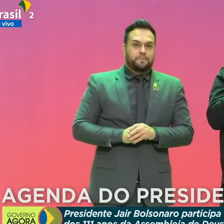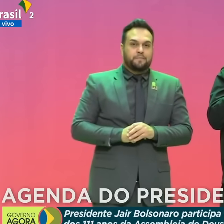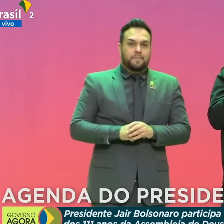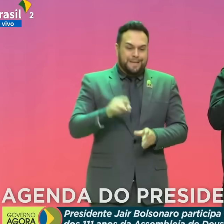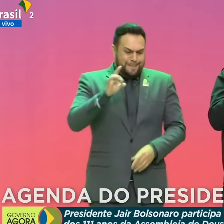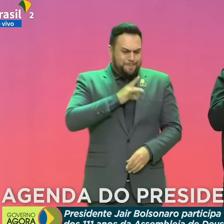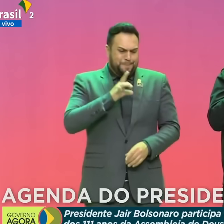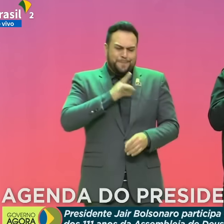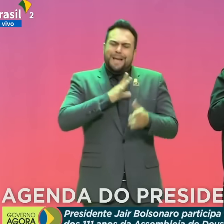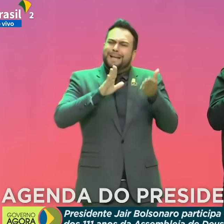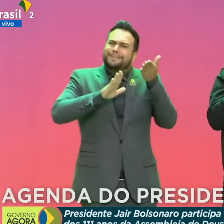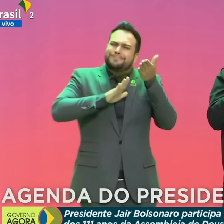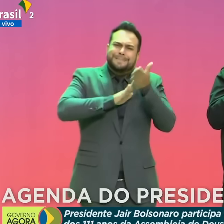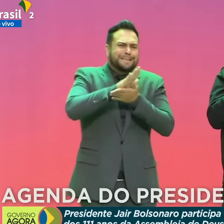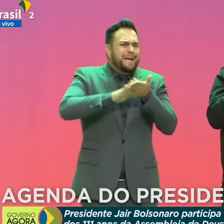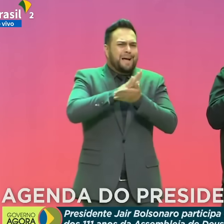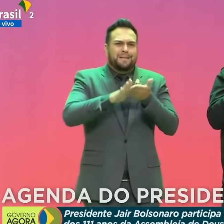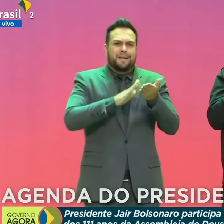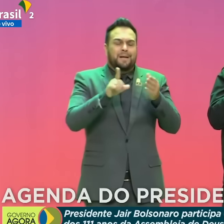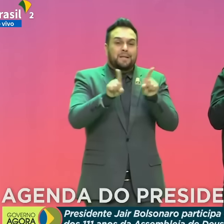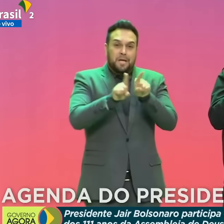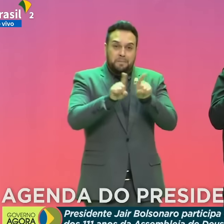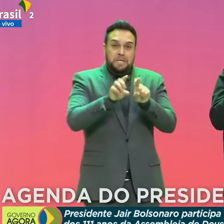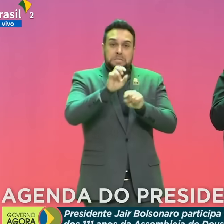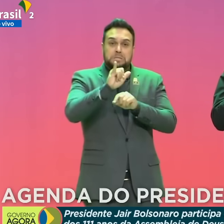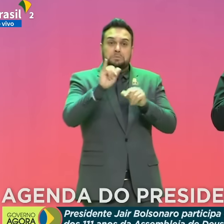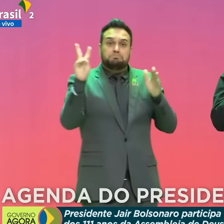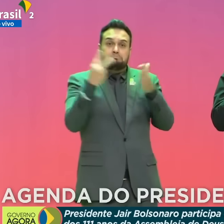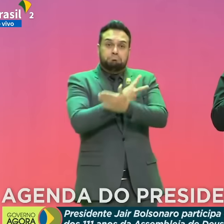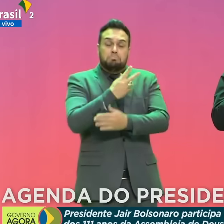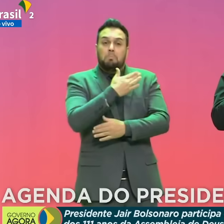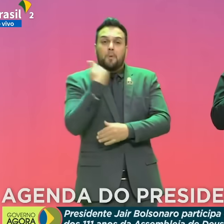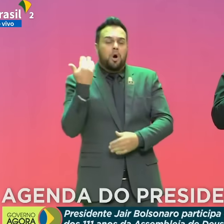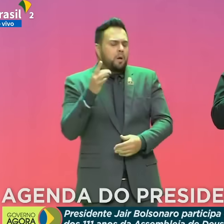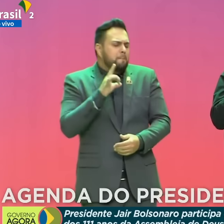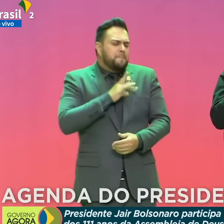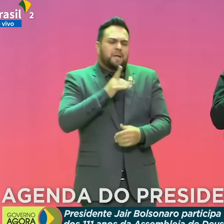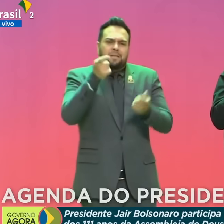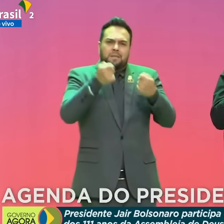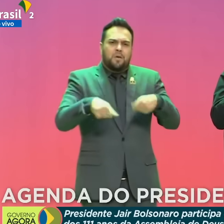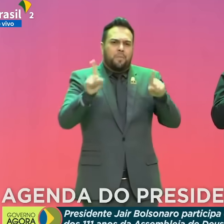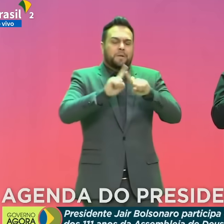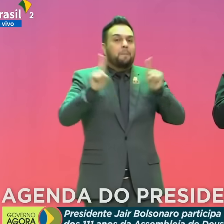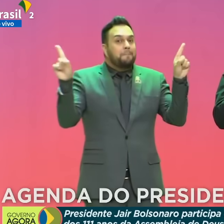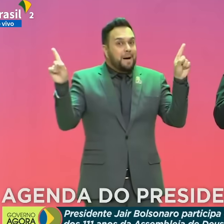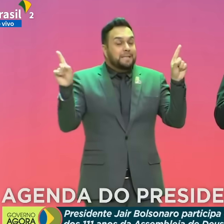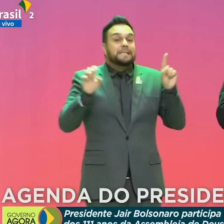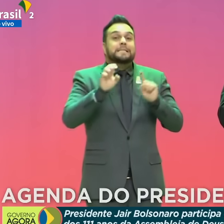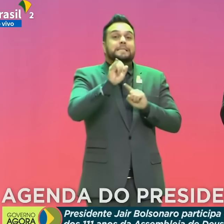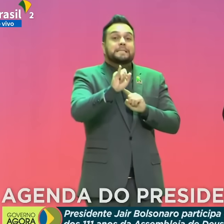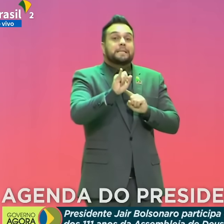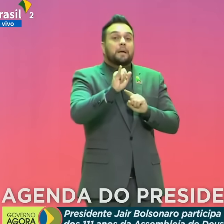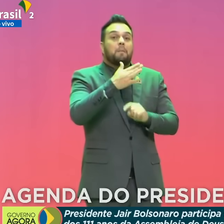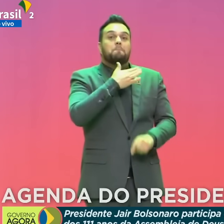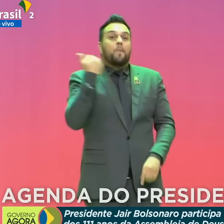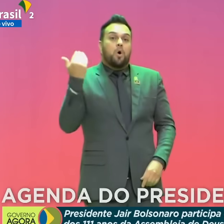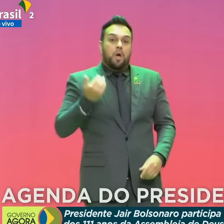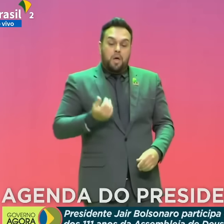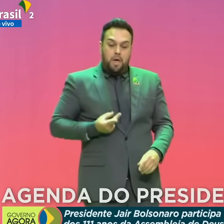nada temeis, nem mesmo a morte, a não ser a morte